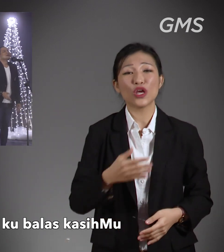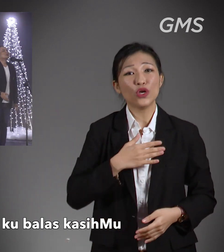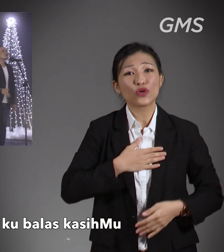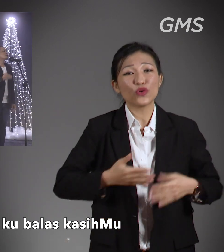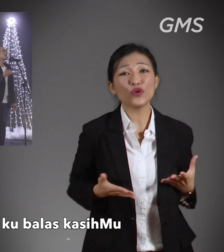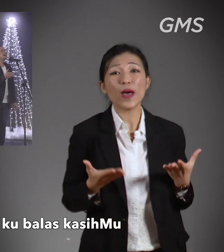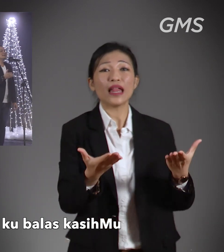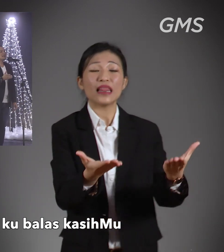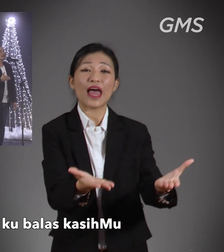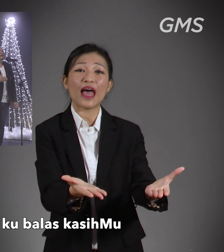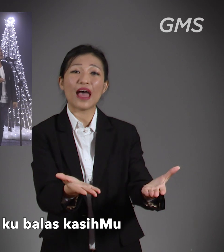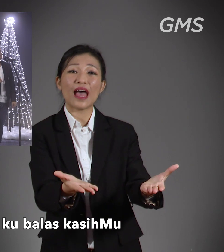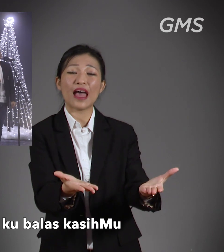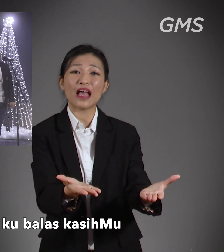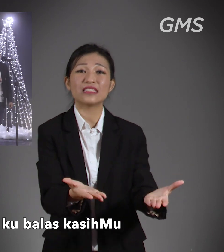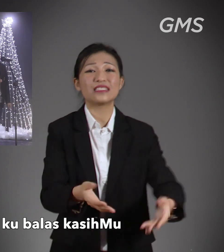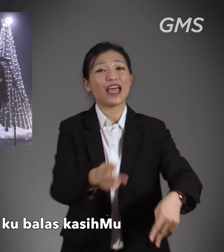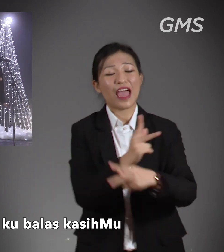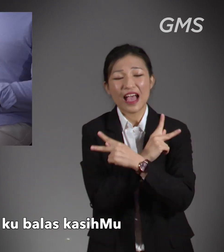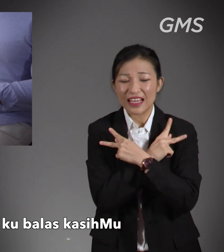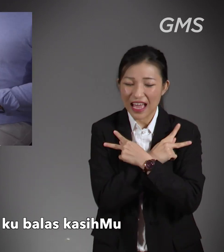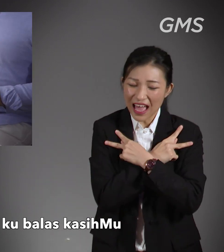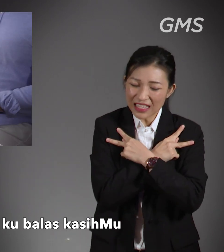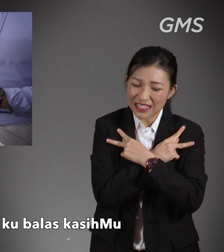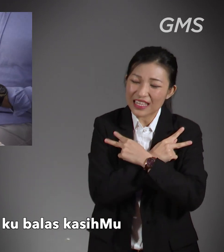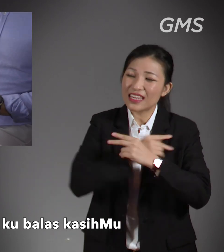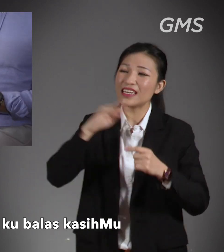apakah ku balas